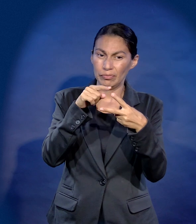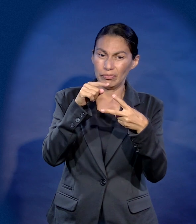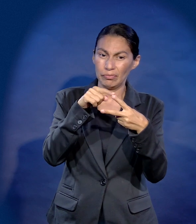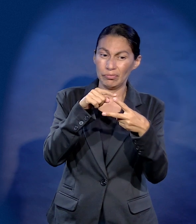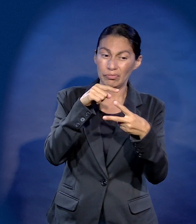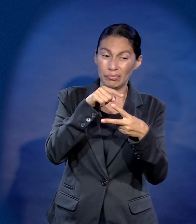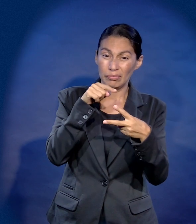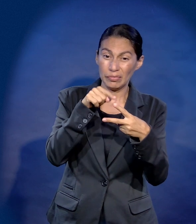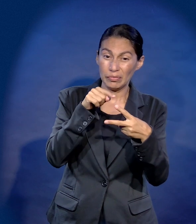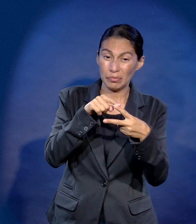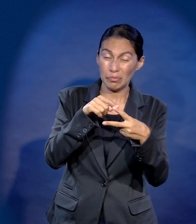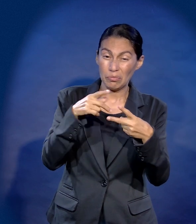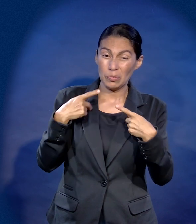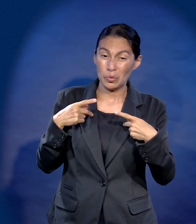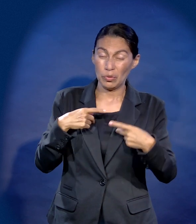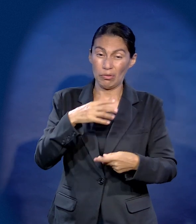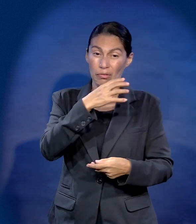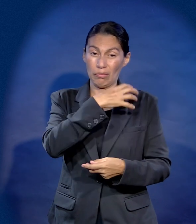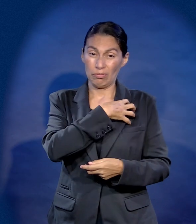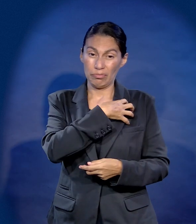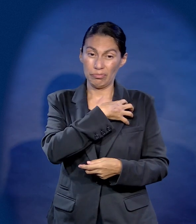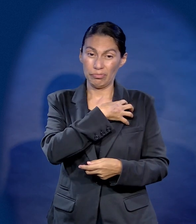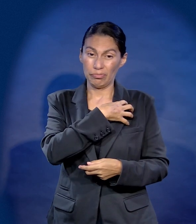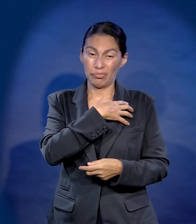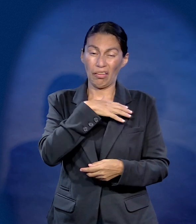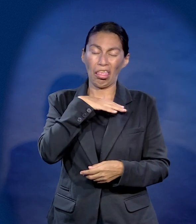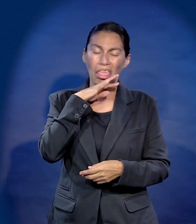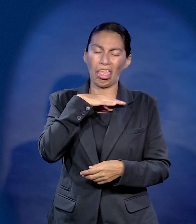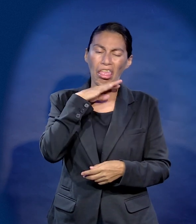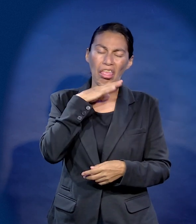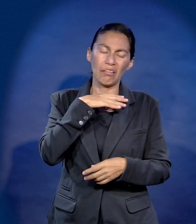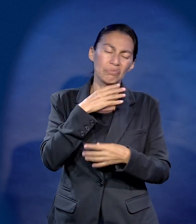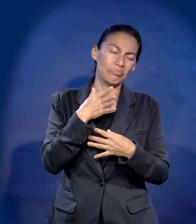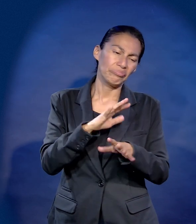dos puntos: negligencia del piloto.